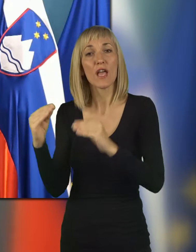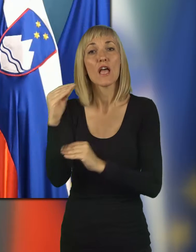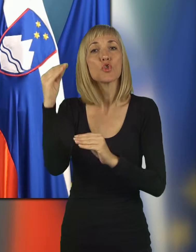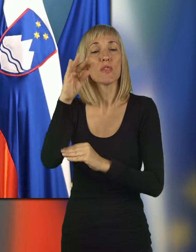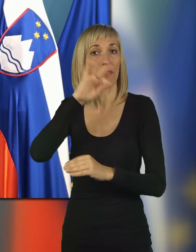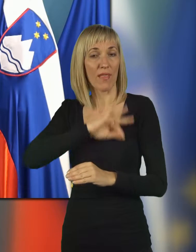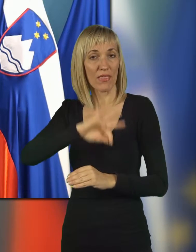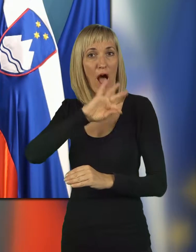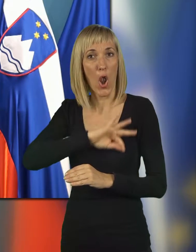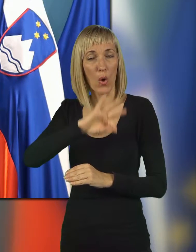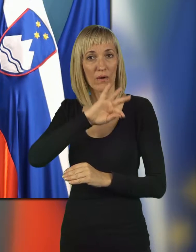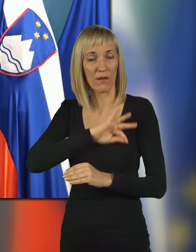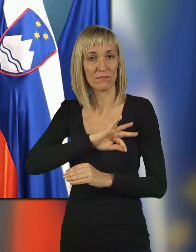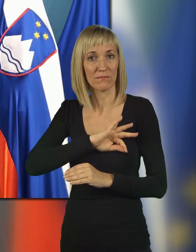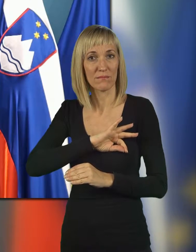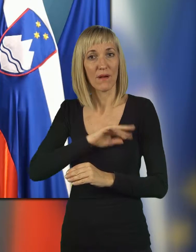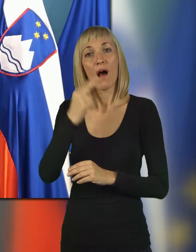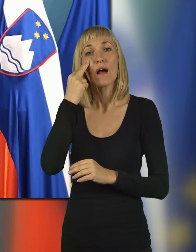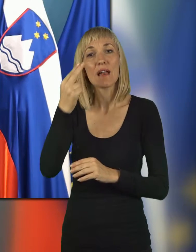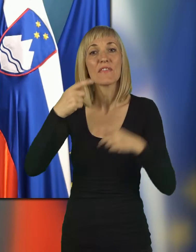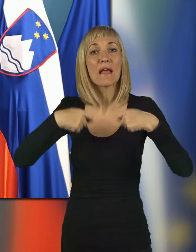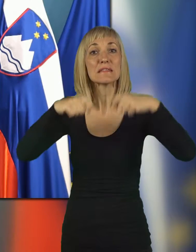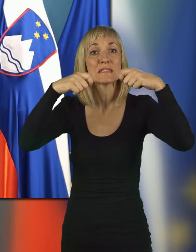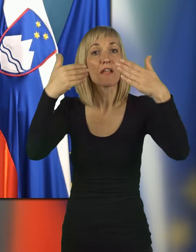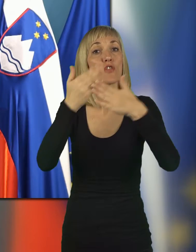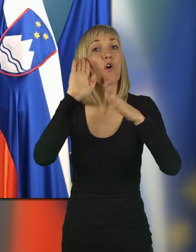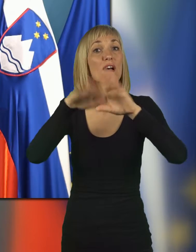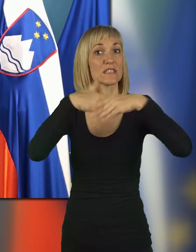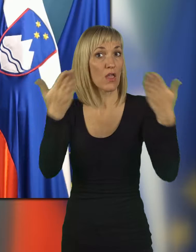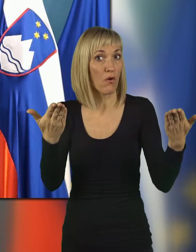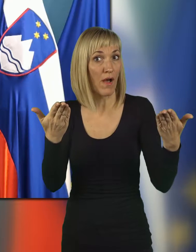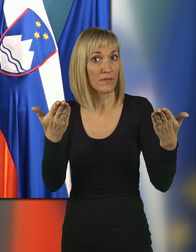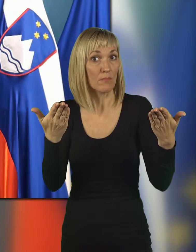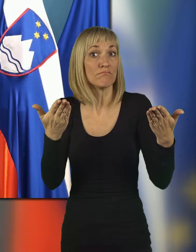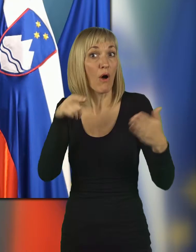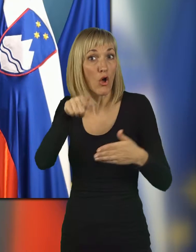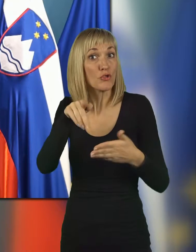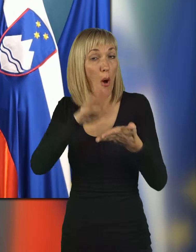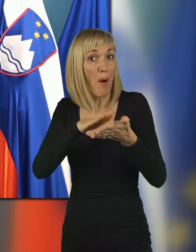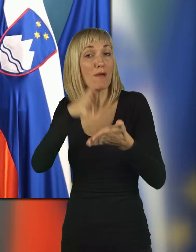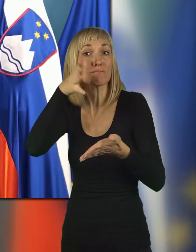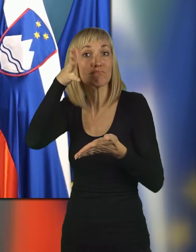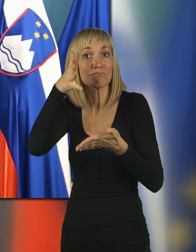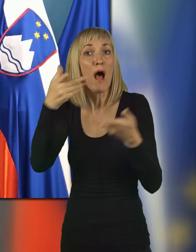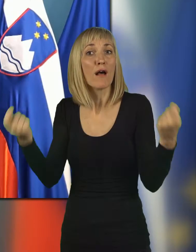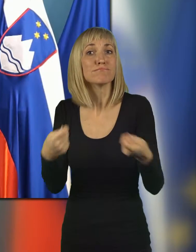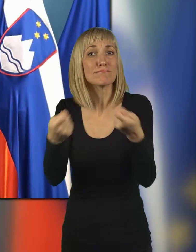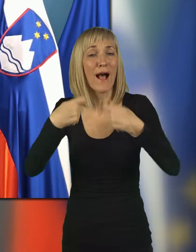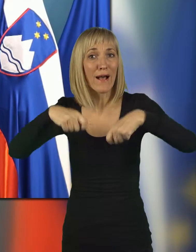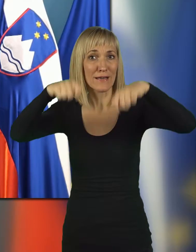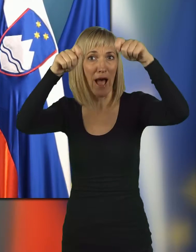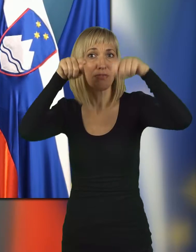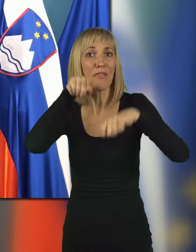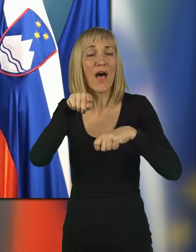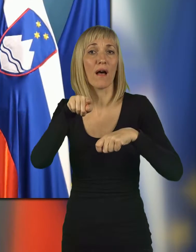dodatne zadolžitve glede izgradnje novih stanovanj, kar v prihodnosti pomeni pospešeno